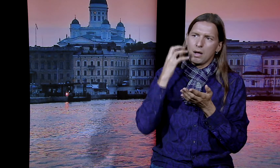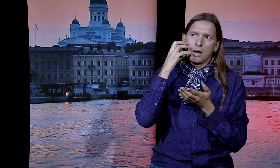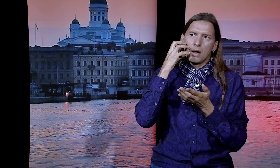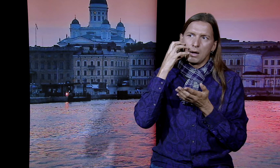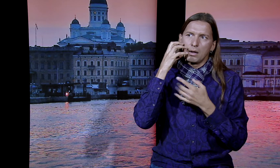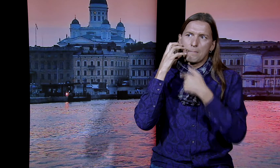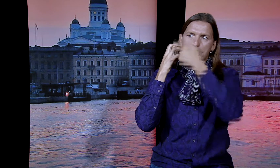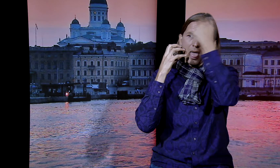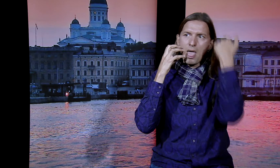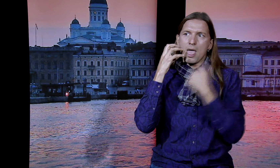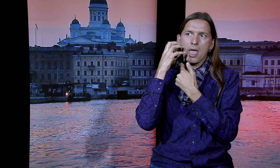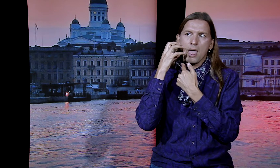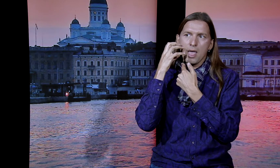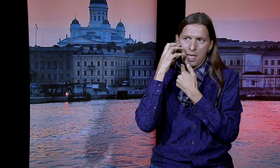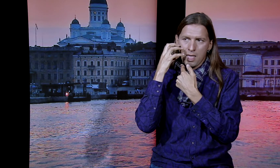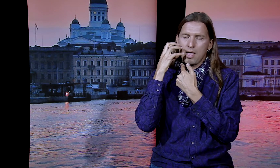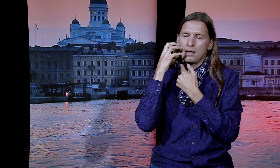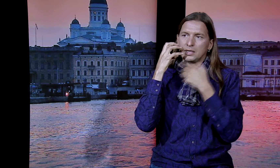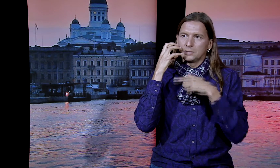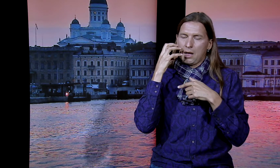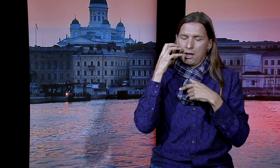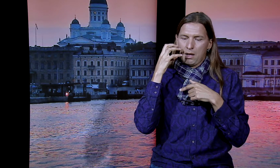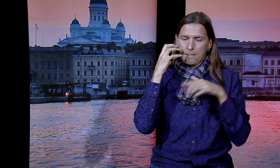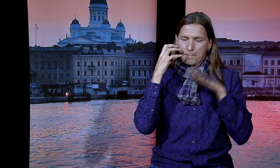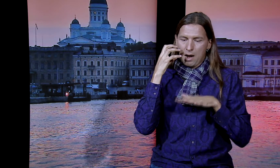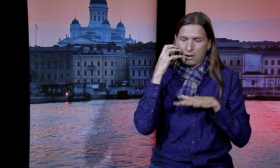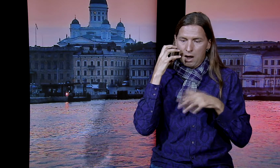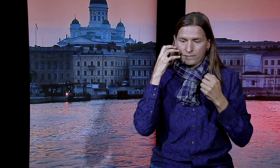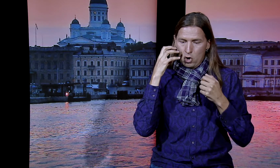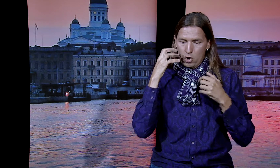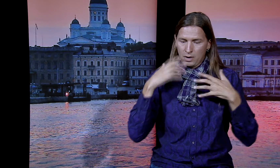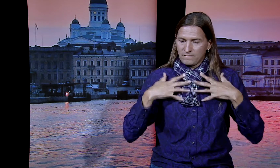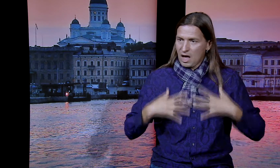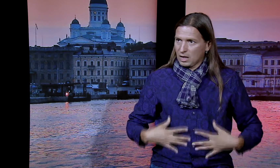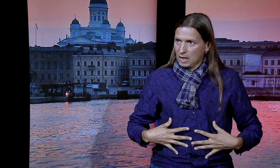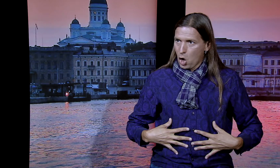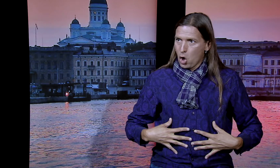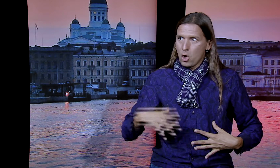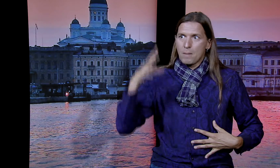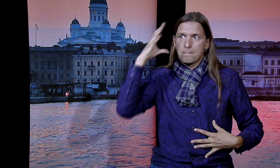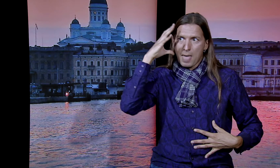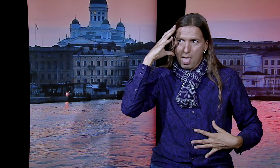Viittomalla on paikka, joka voi olla vartalolla, pään alueella tai viittojen edessä.